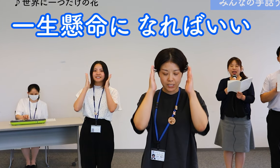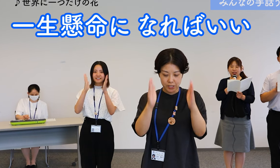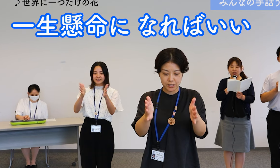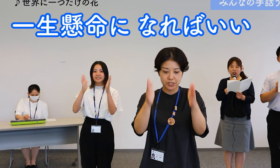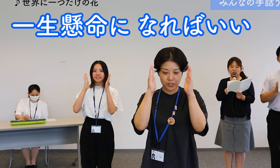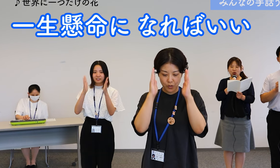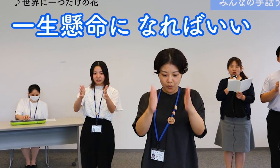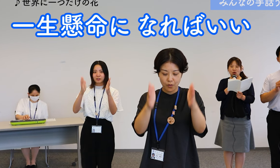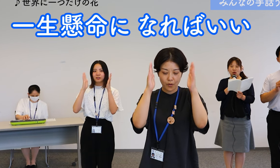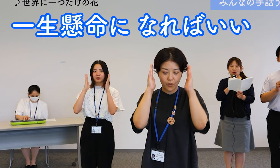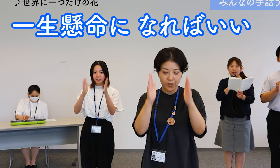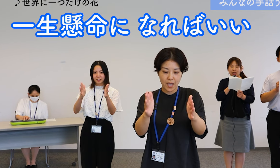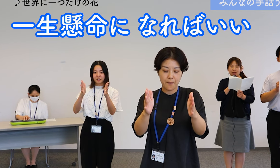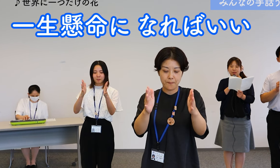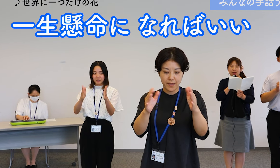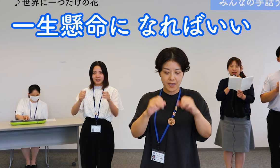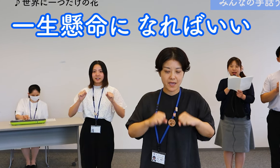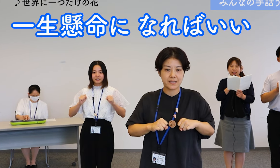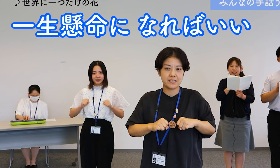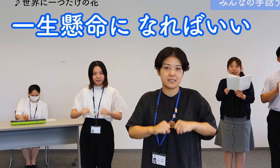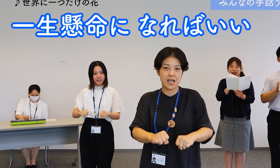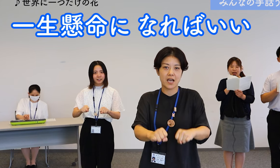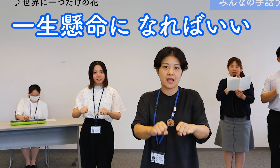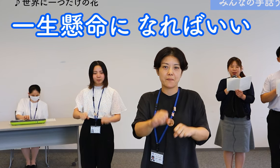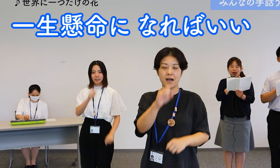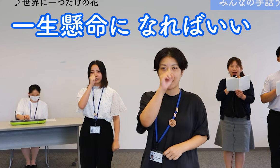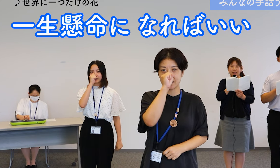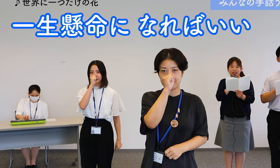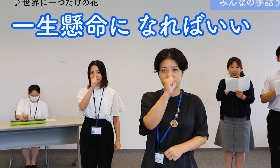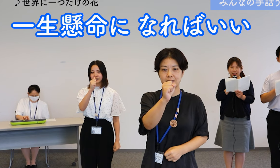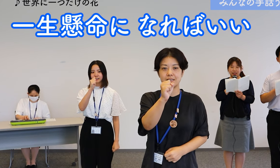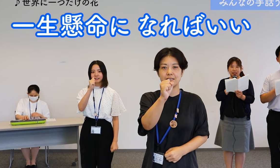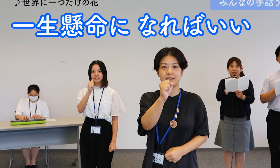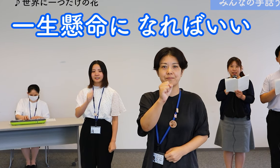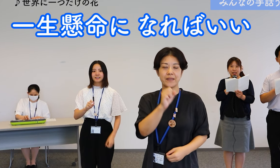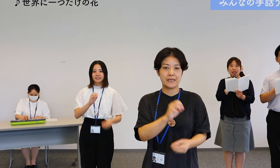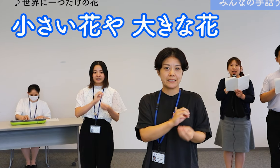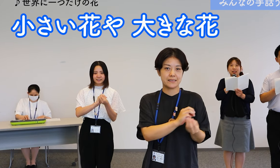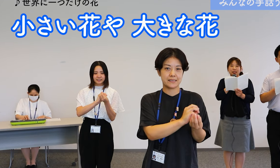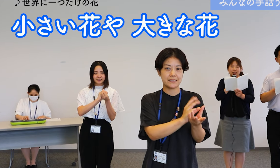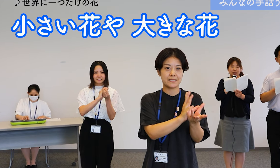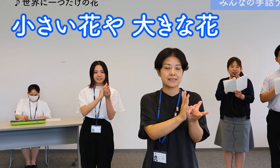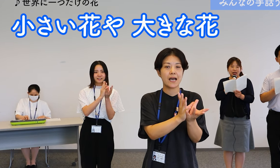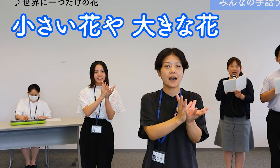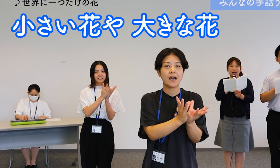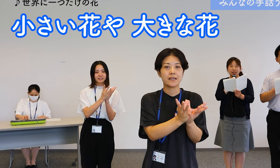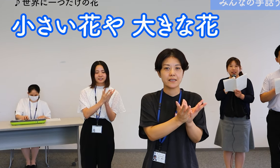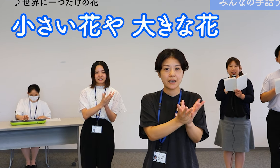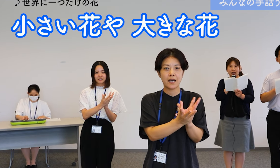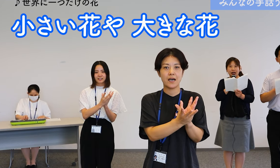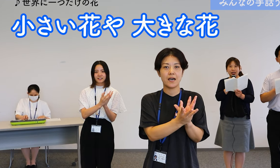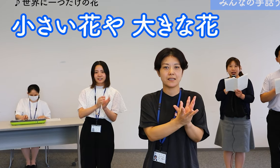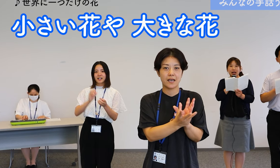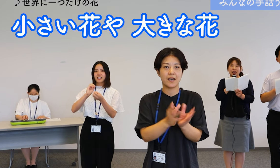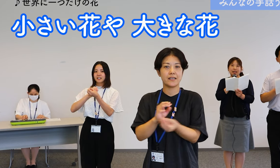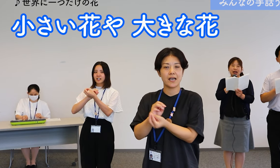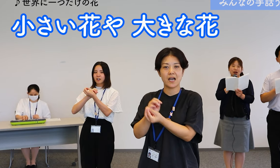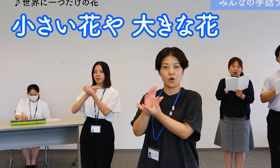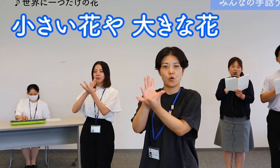一生懸命になればいい。小さい花や大